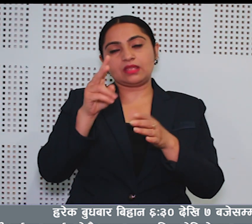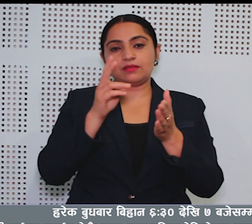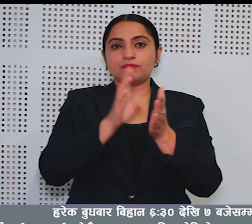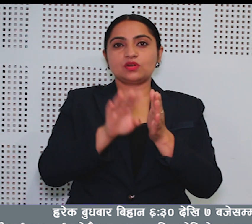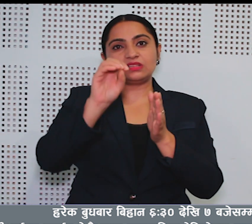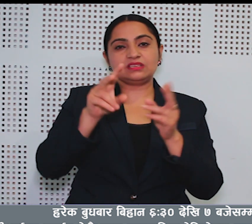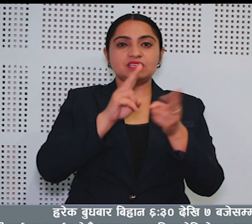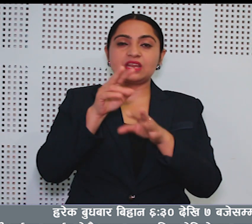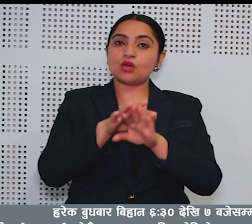कुराहरू रह्यो र